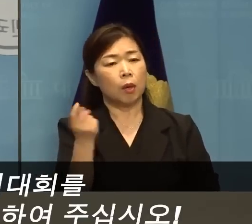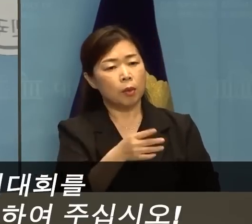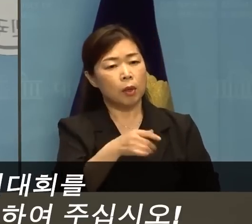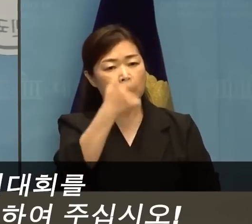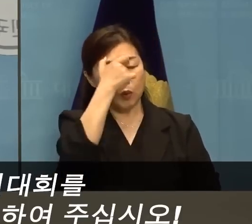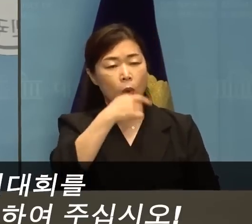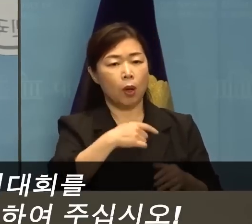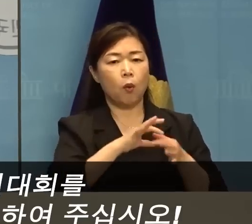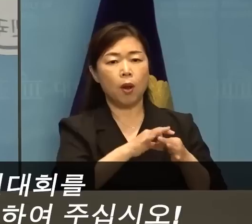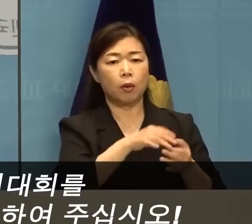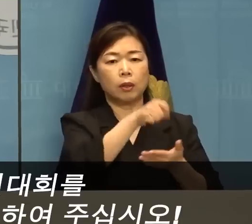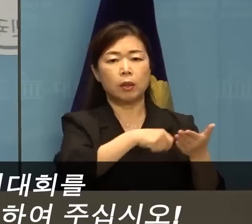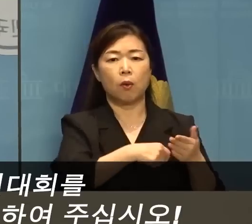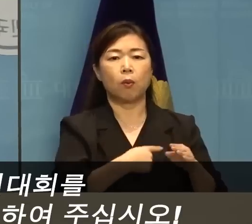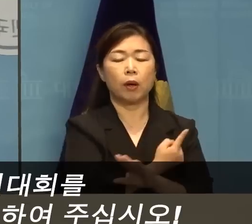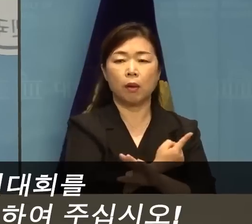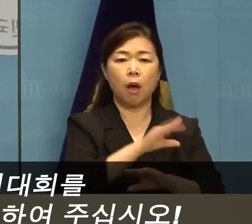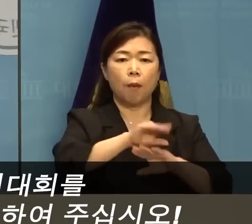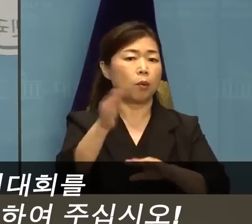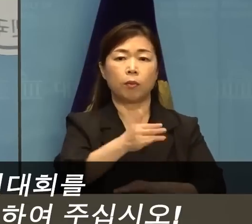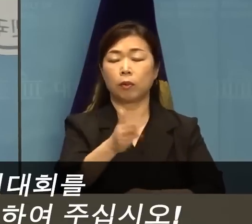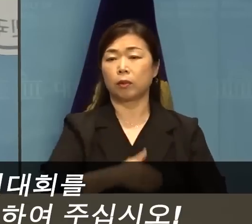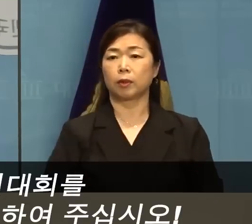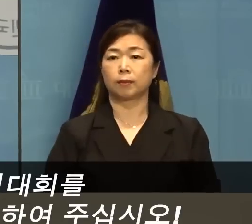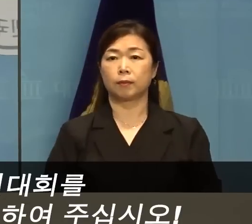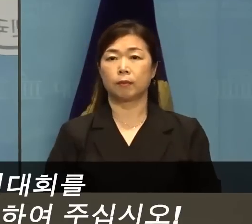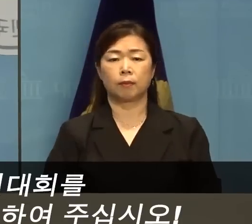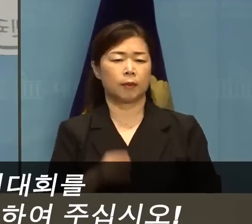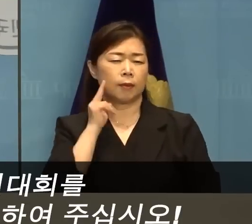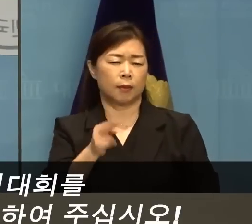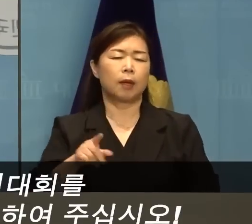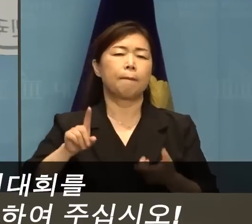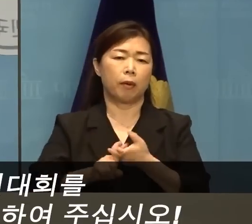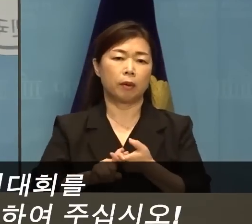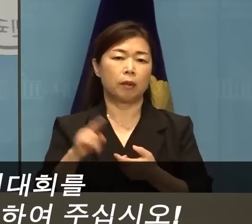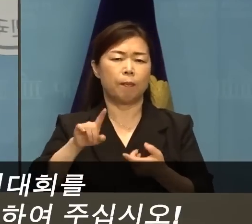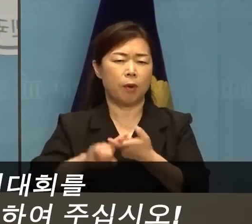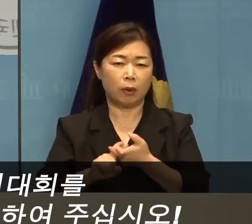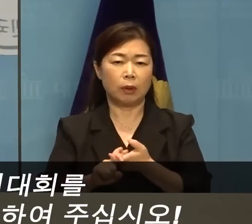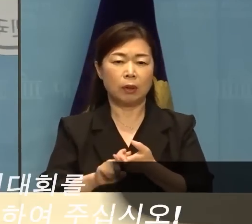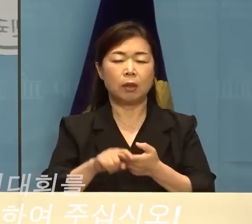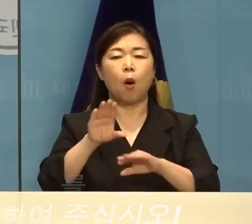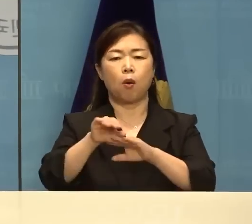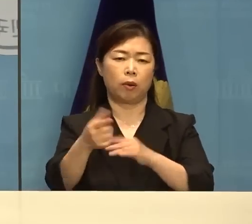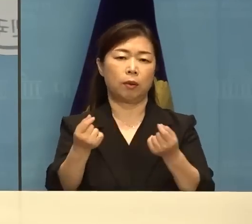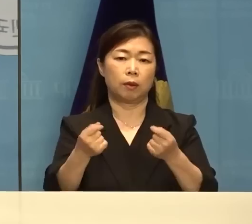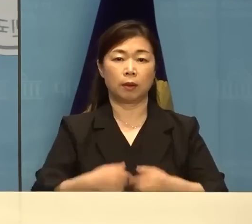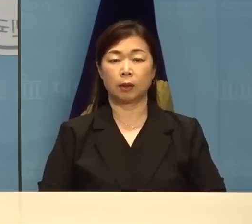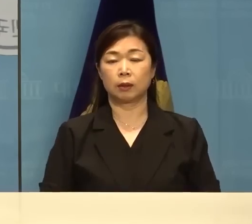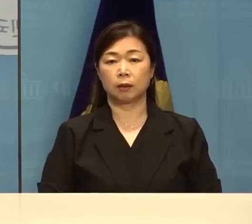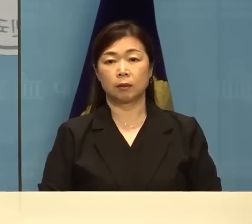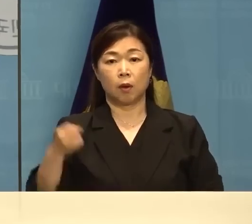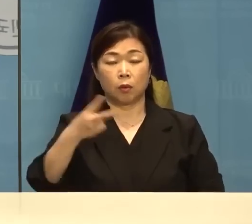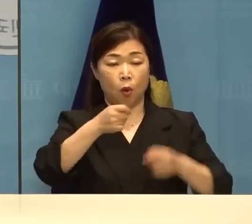언론 외에는 주요 방송이나 언론이 보도하지 않았습니다. 매우 심각하게 편향됐다라고 생각을 합니다. 그리고 이제